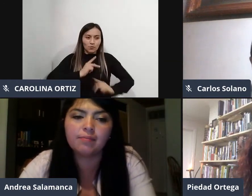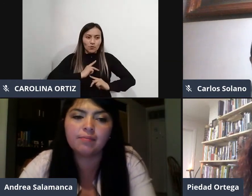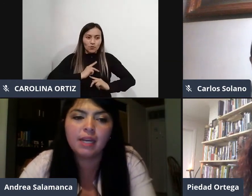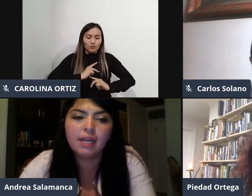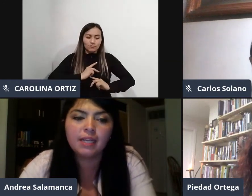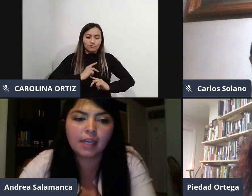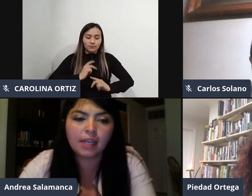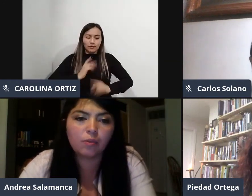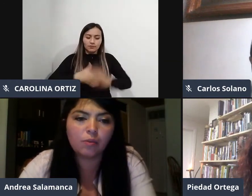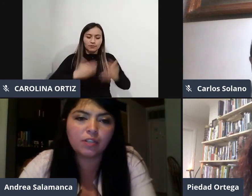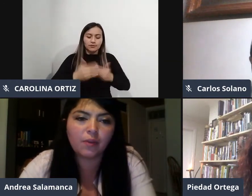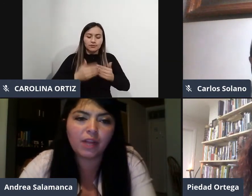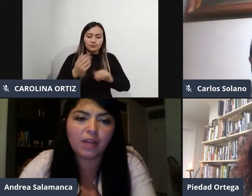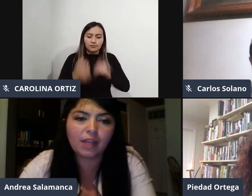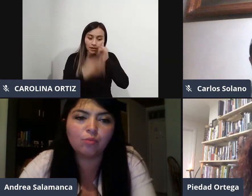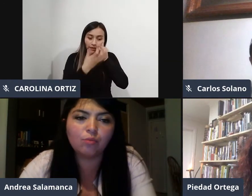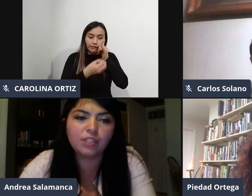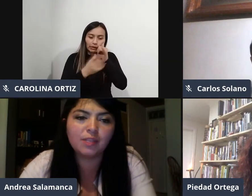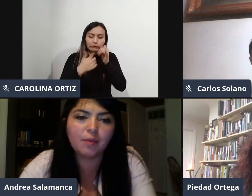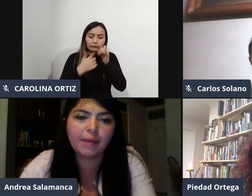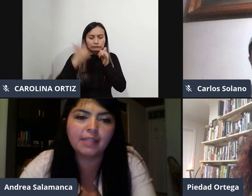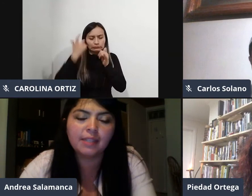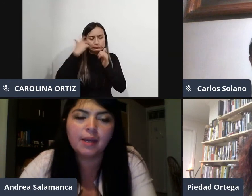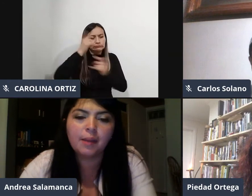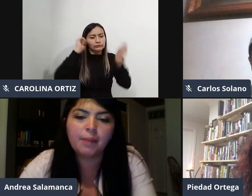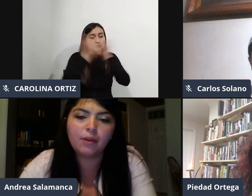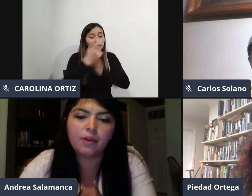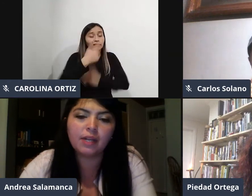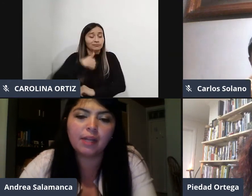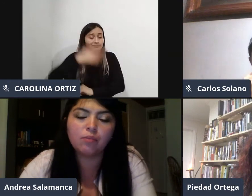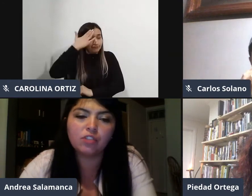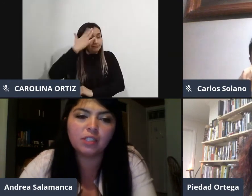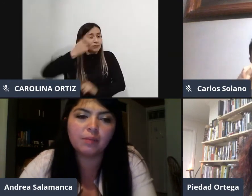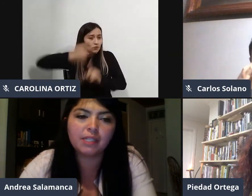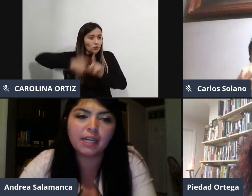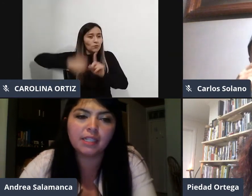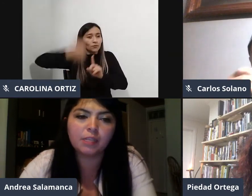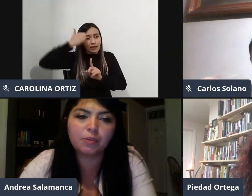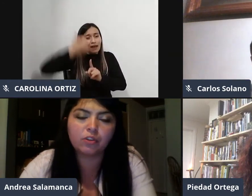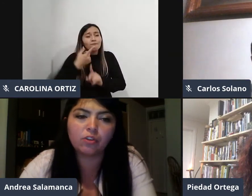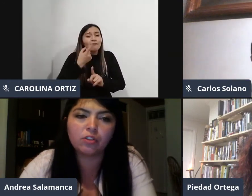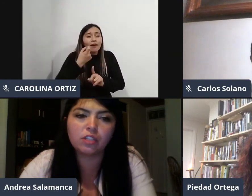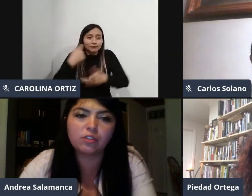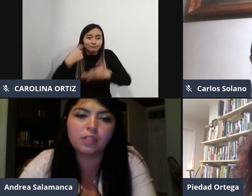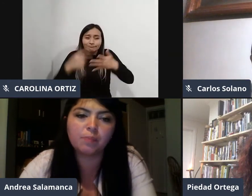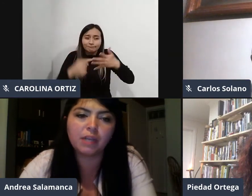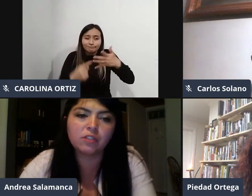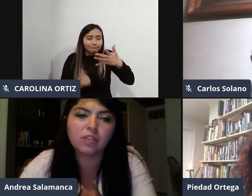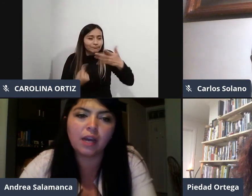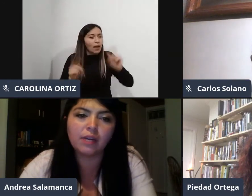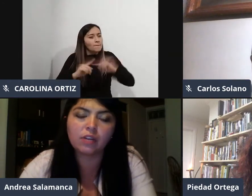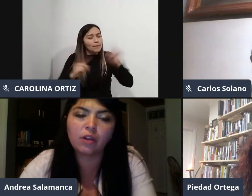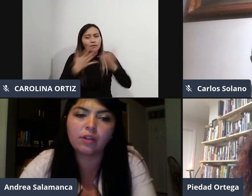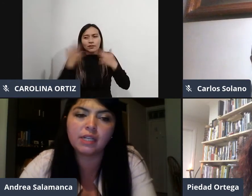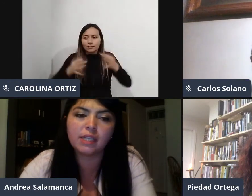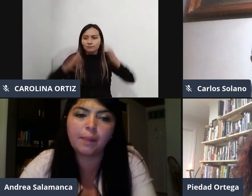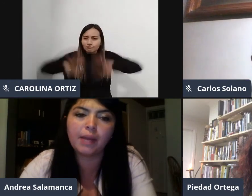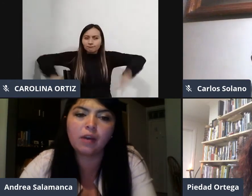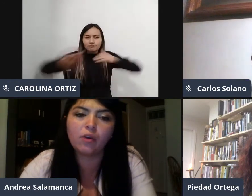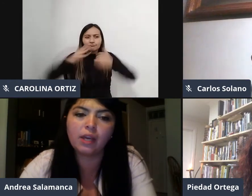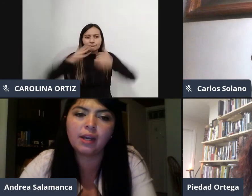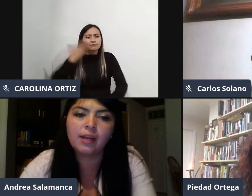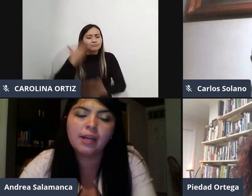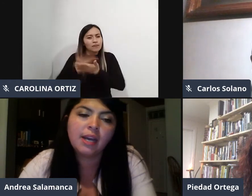repensarme. Sé que como docente me falta aún muchísimo más, pero de verdad muchísimas gracias por todos estos espacios que ha abierto la